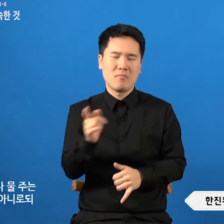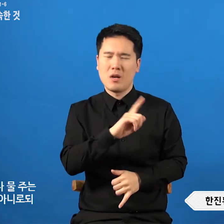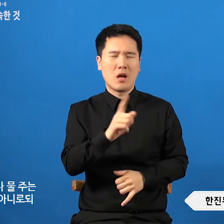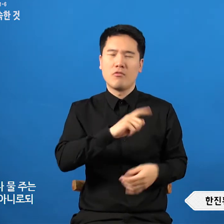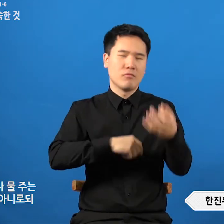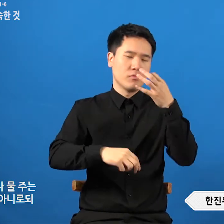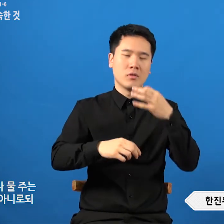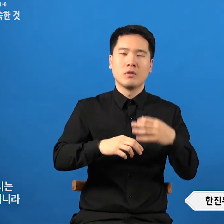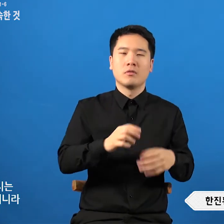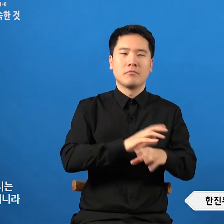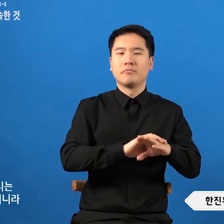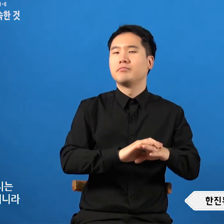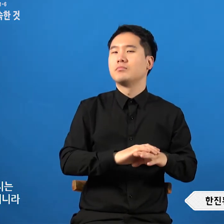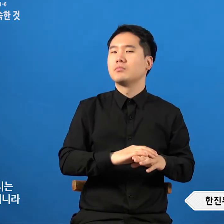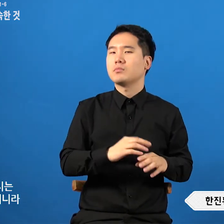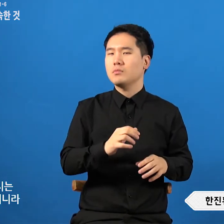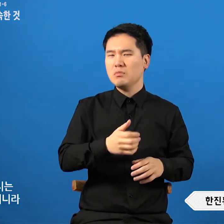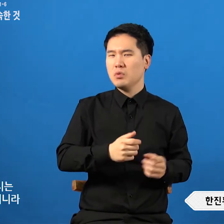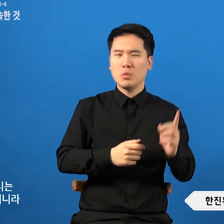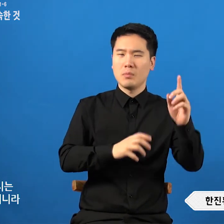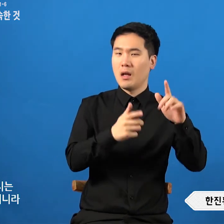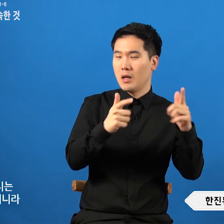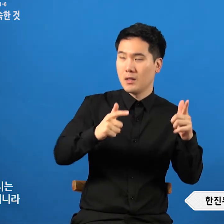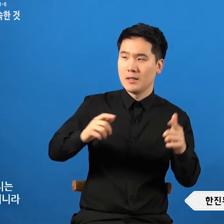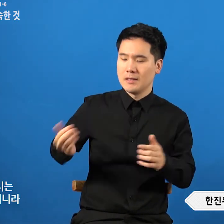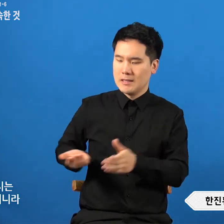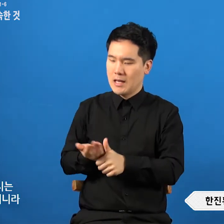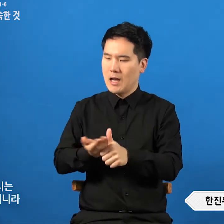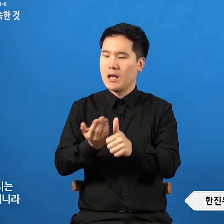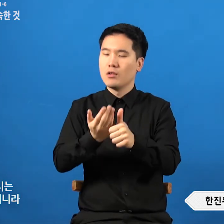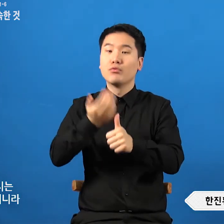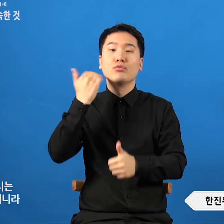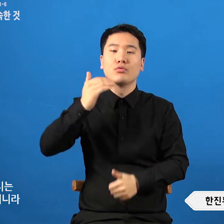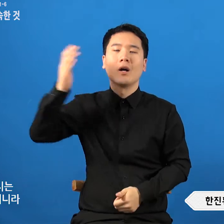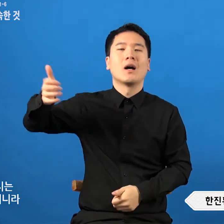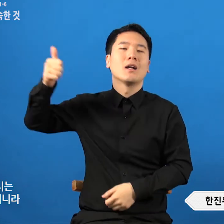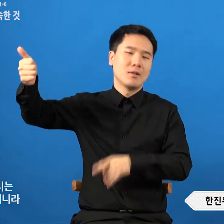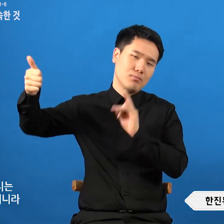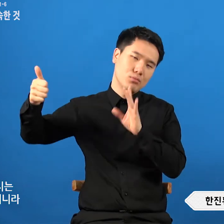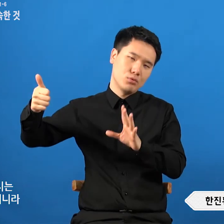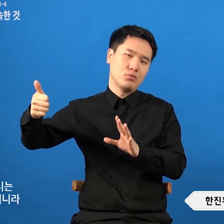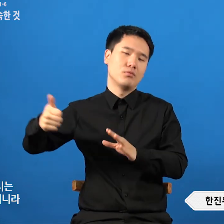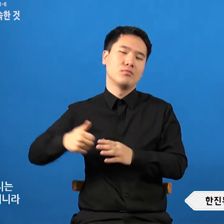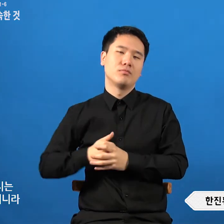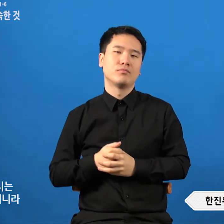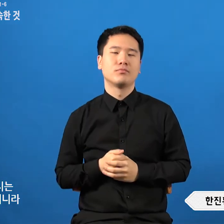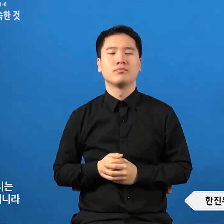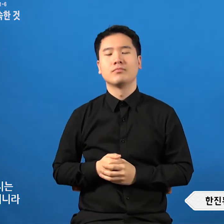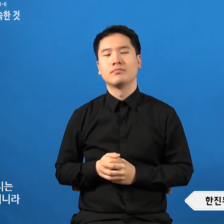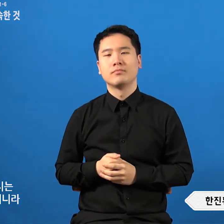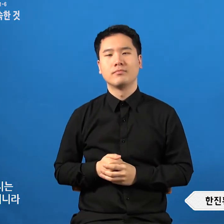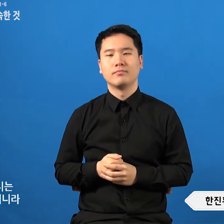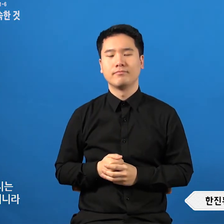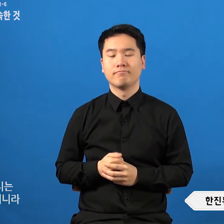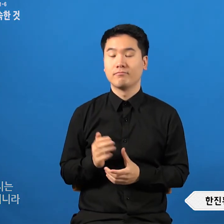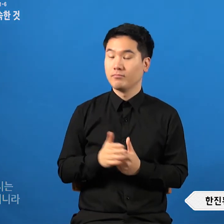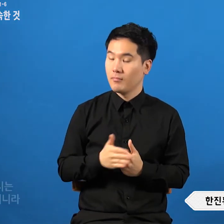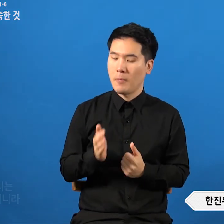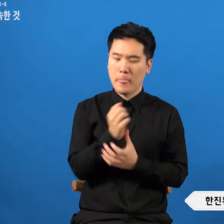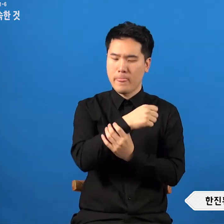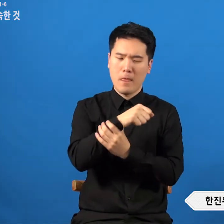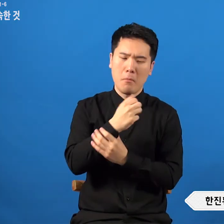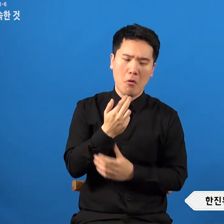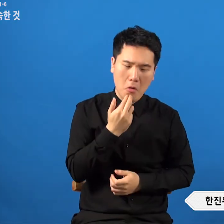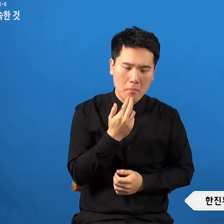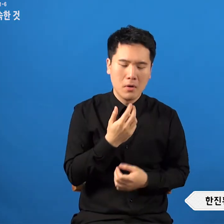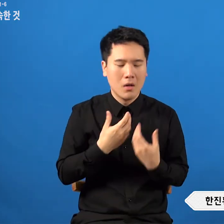오직 자라게 하시는 이는 하나님뿐이니라. 자라게 하시는 분은 하나님이시니까. 그래서